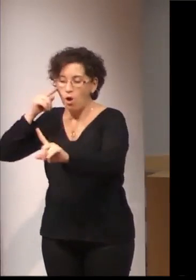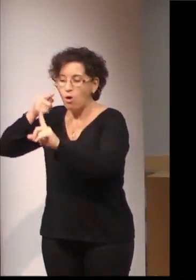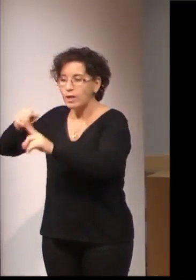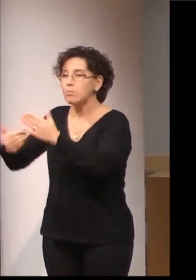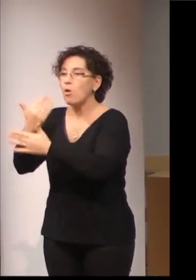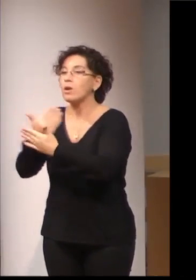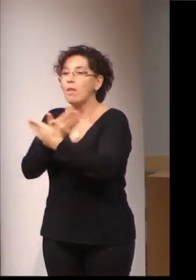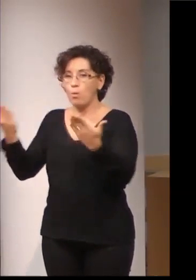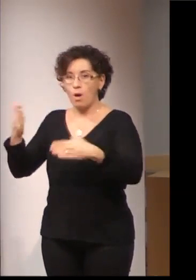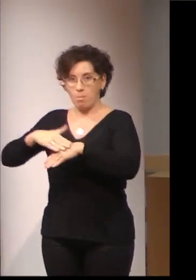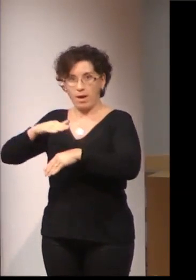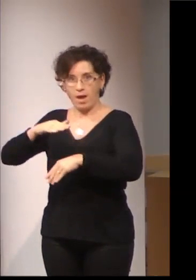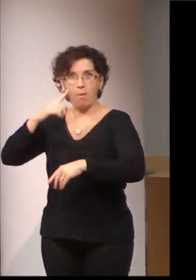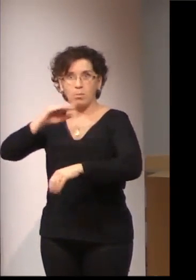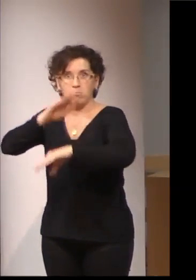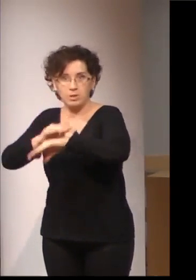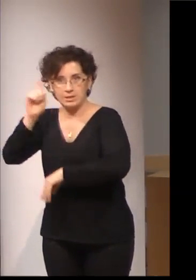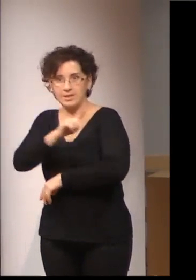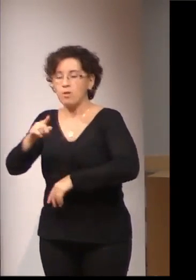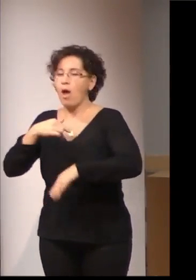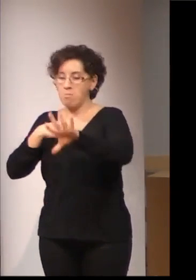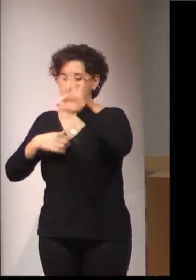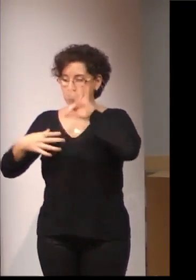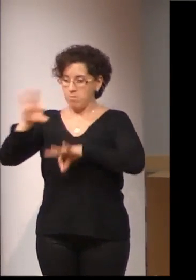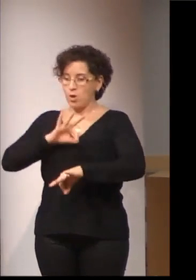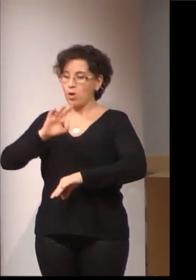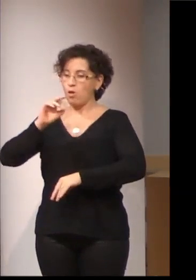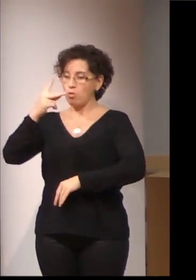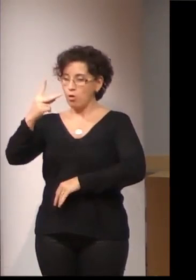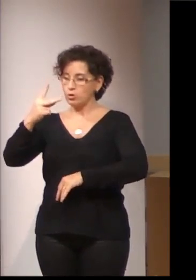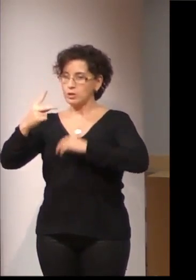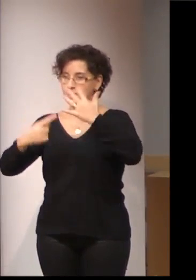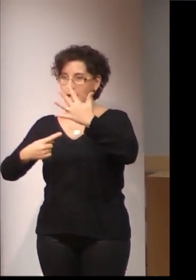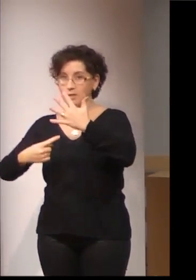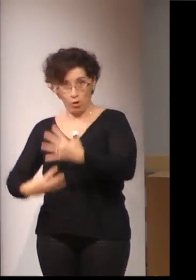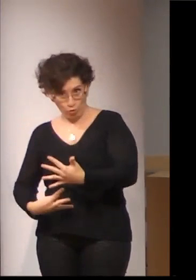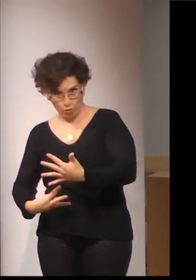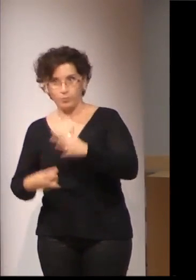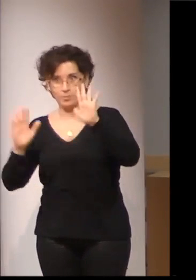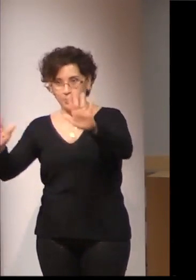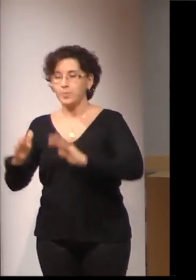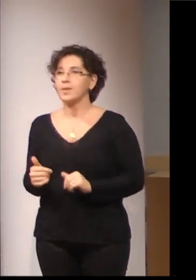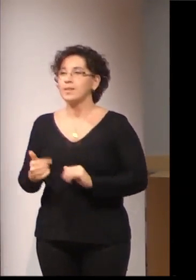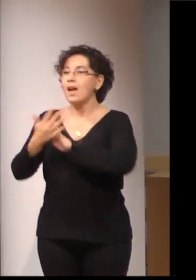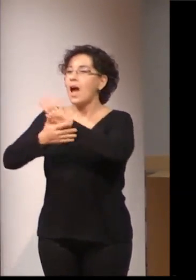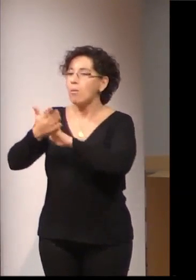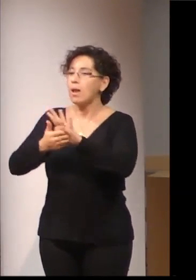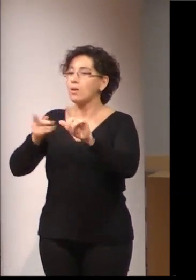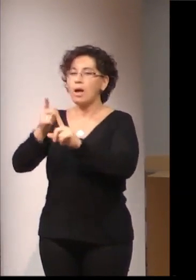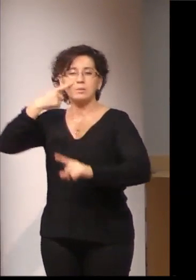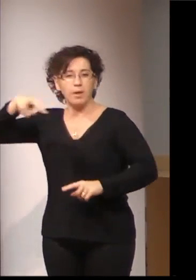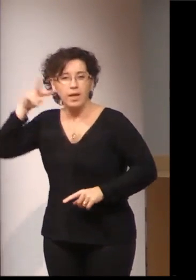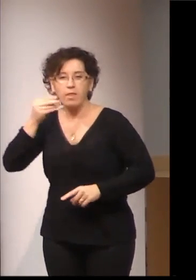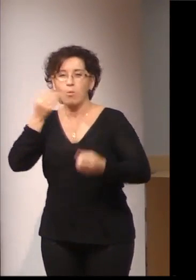podíamos alcanzarlos y nos fijamos concretamente en el 2, en el 6 y en el 8. Conocer y debatir las experiencias y buenas prácticas de las universidades